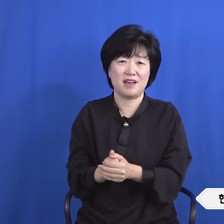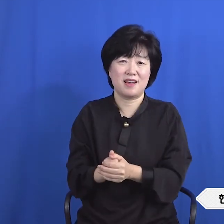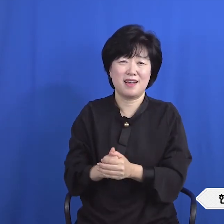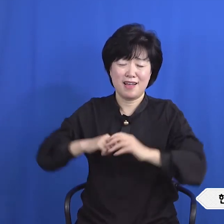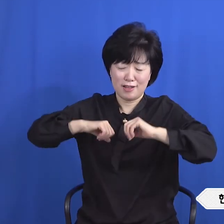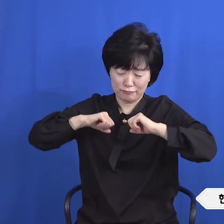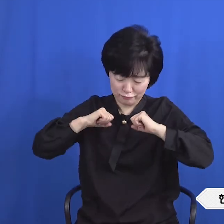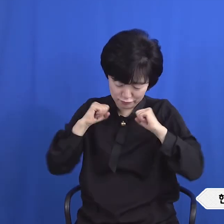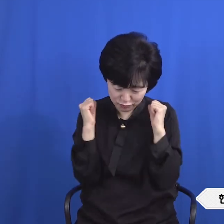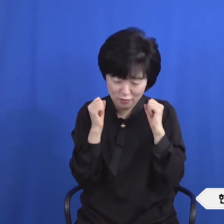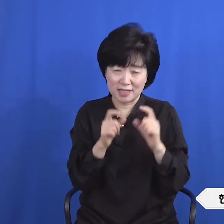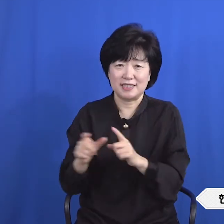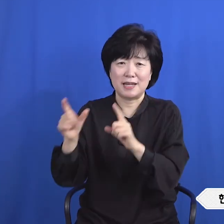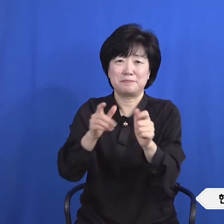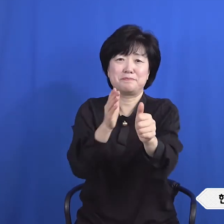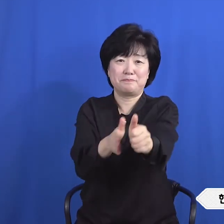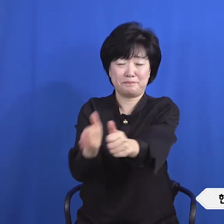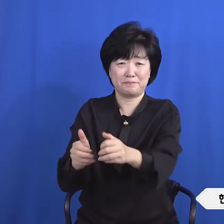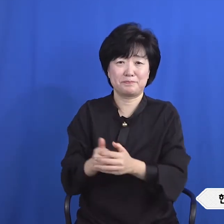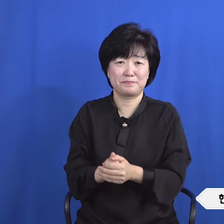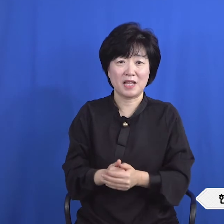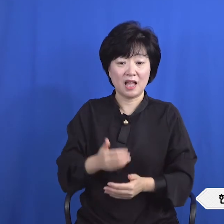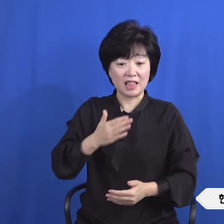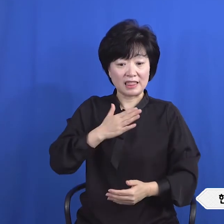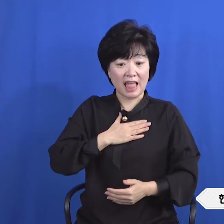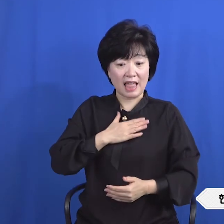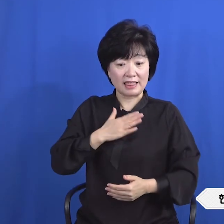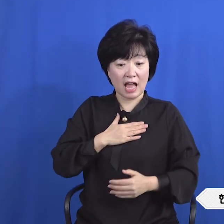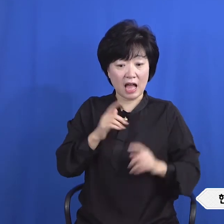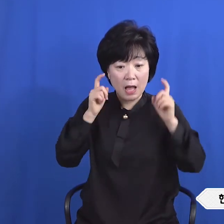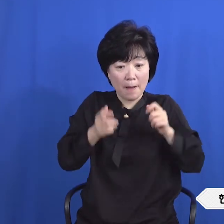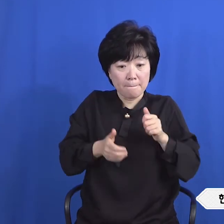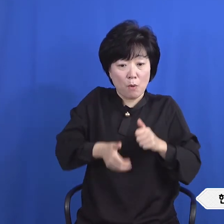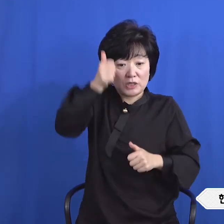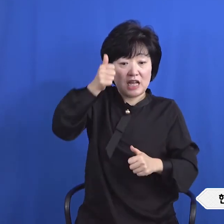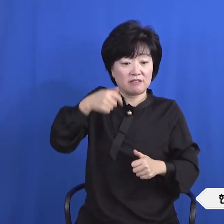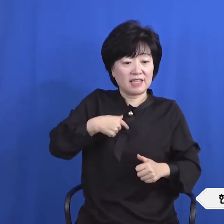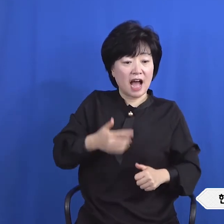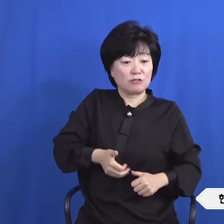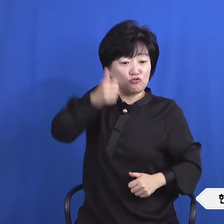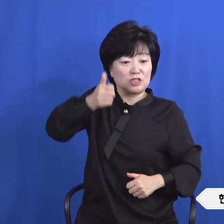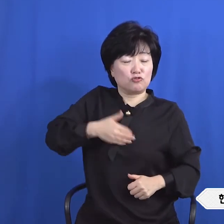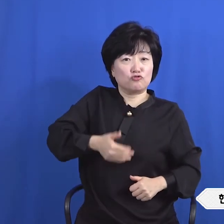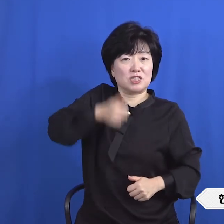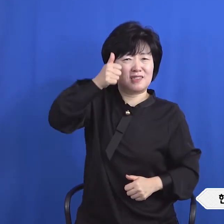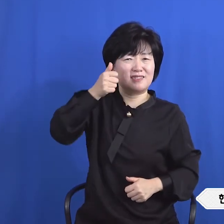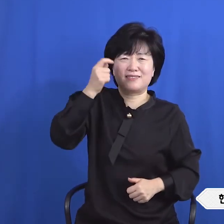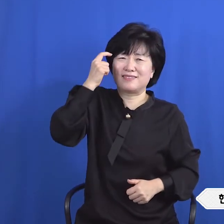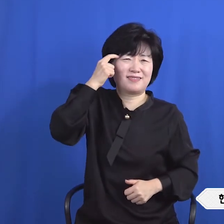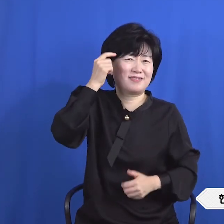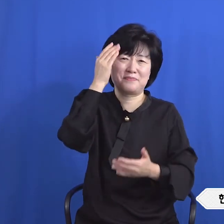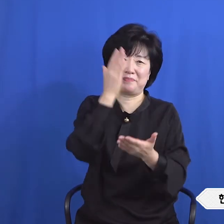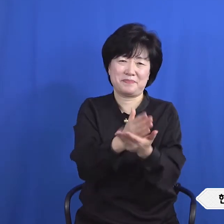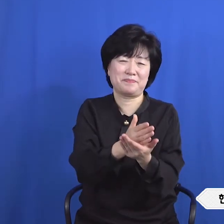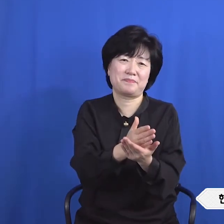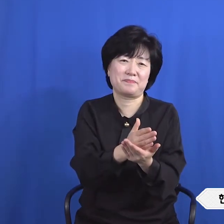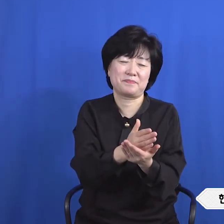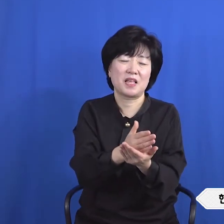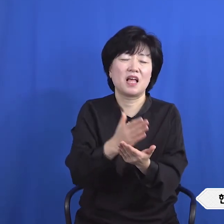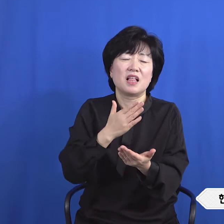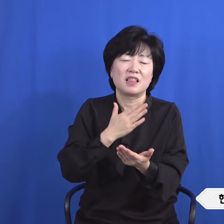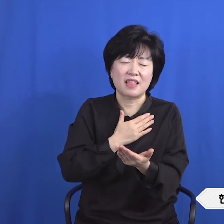삶을 사시기를 바랍니다. 내가 목자인 것처럼 그렇게 설치지 마십시오.